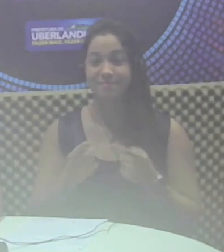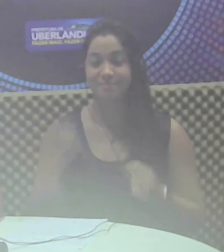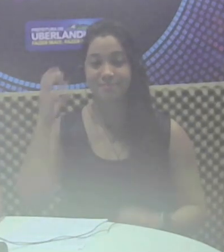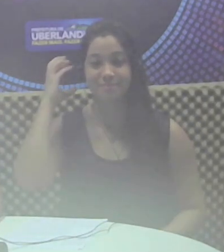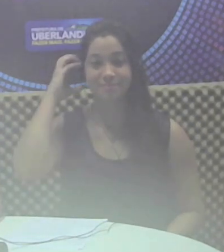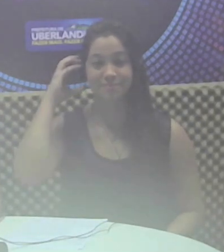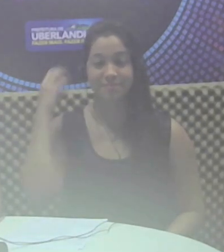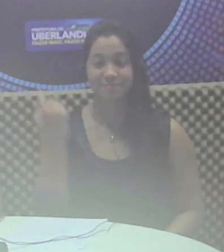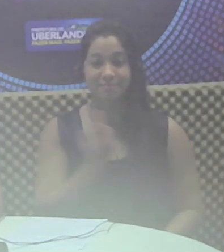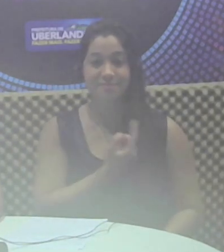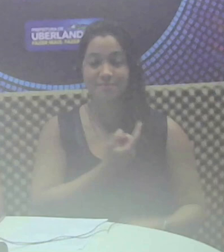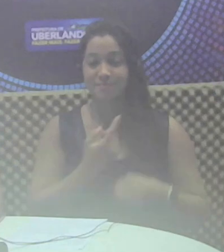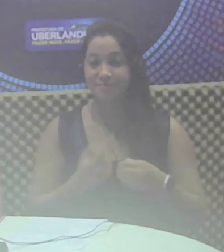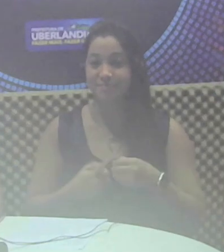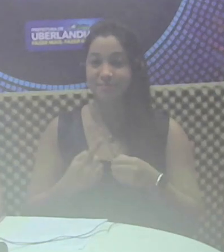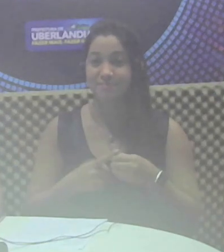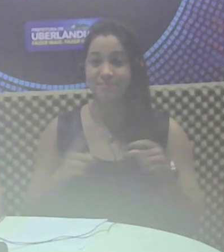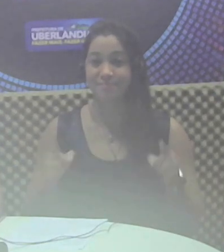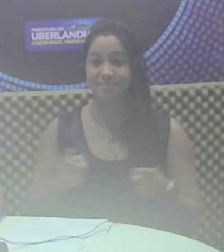Rádio Nossa Cidade.